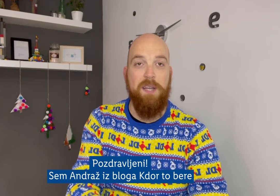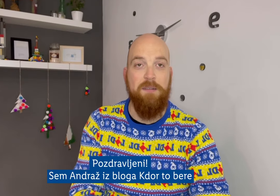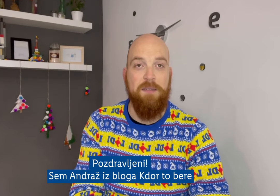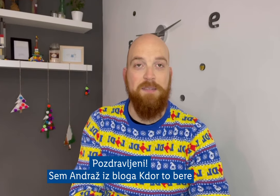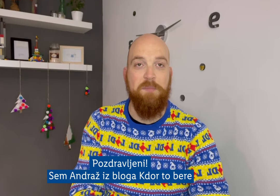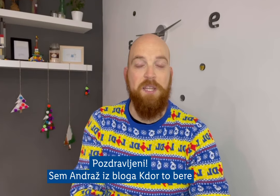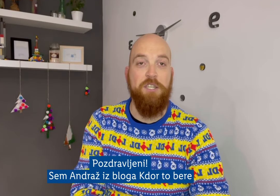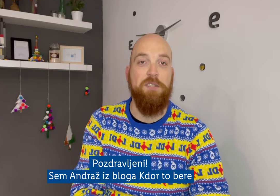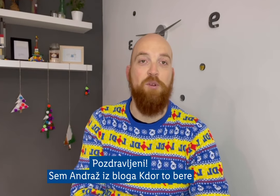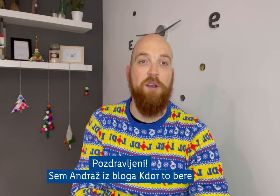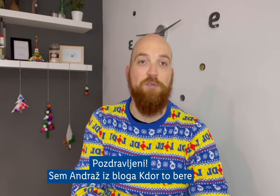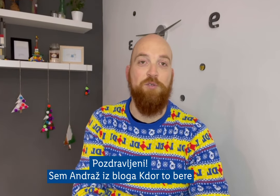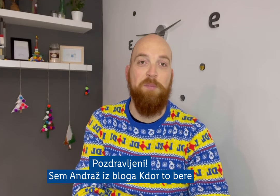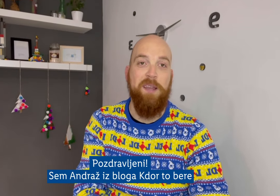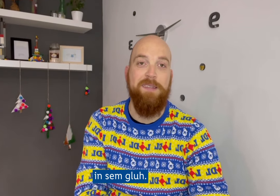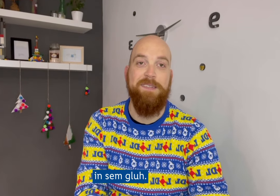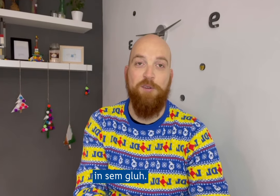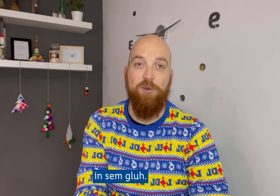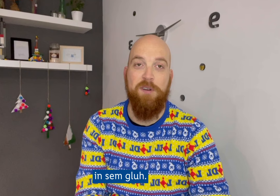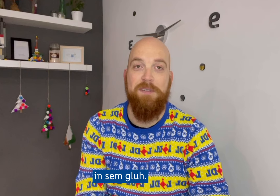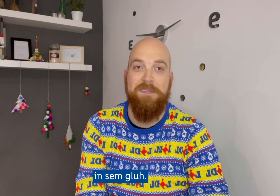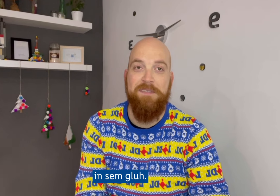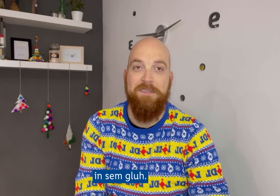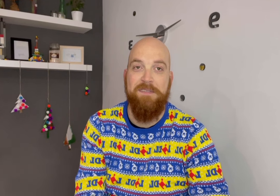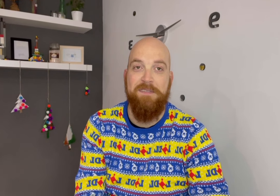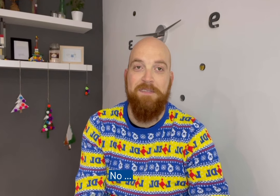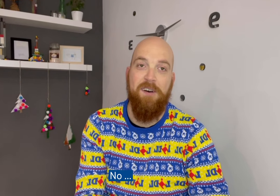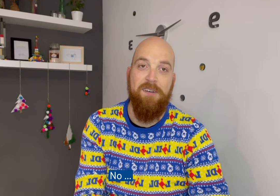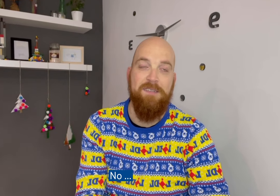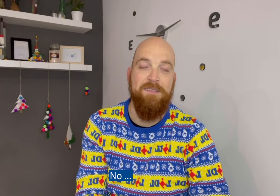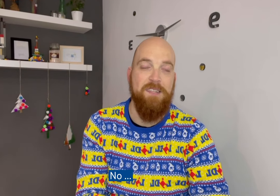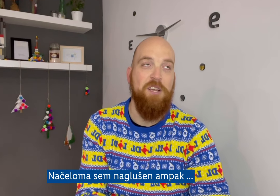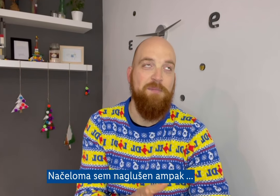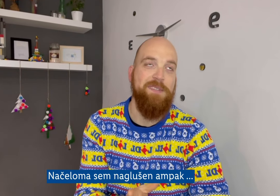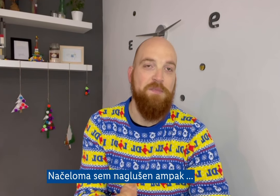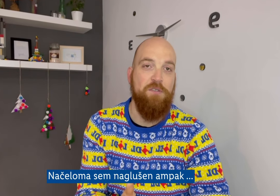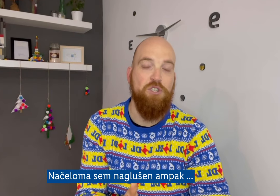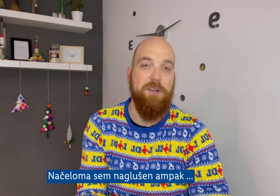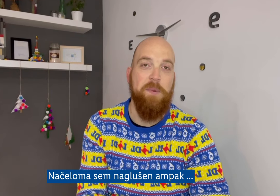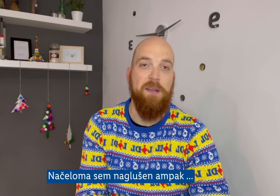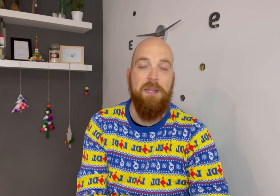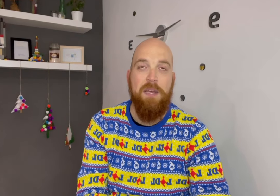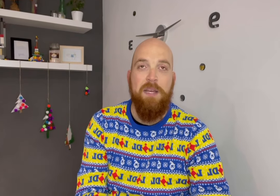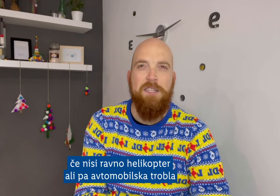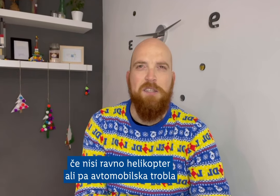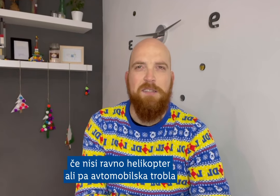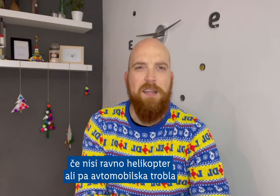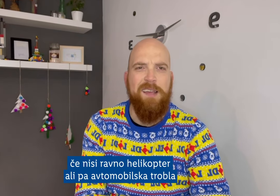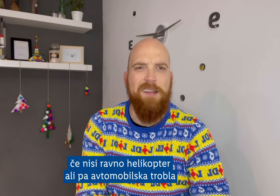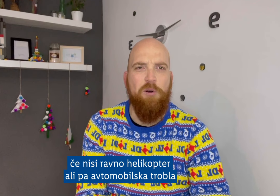pozdravljeni, sem Andraš iz Bovi v Gorto Bere in sem gluh. No, načeloma sem naglušen, ampak če nis glih helikopter